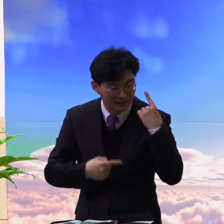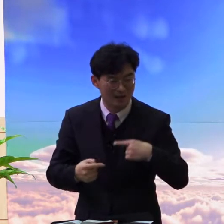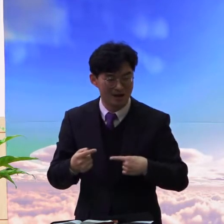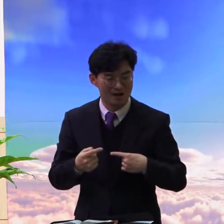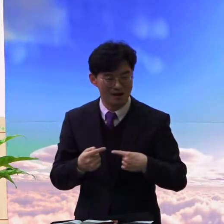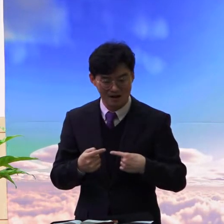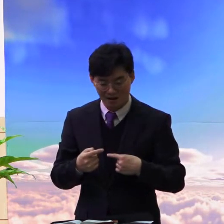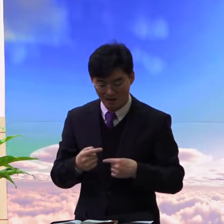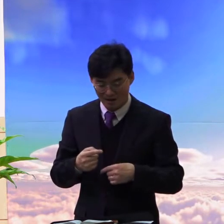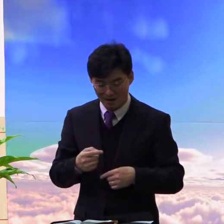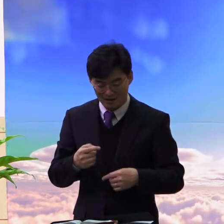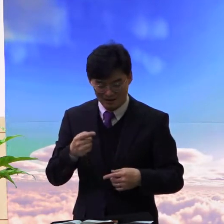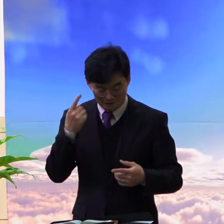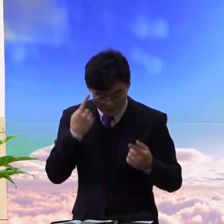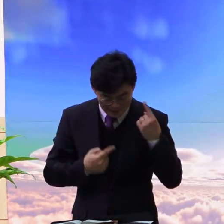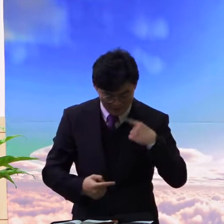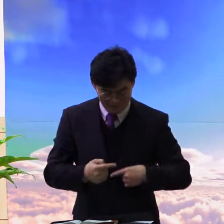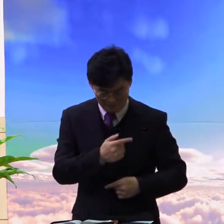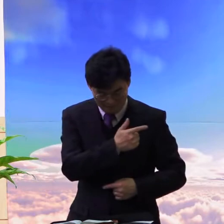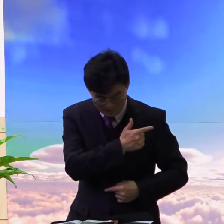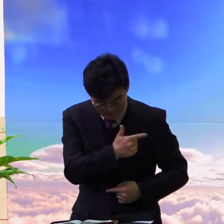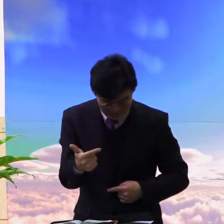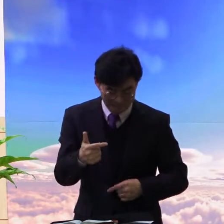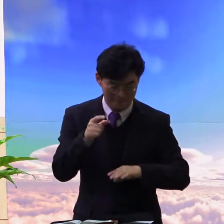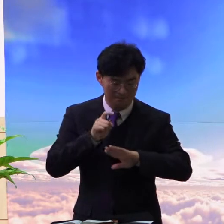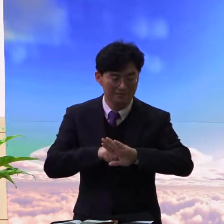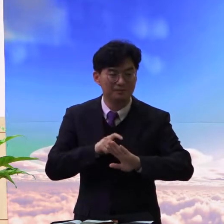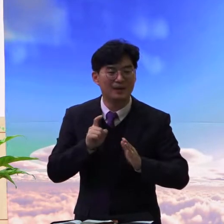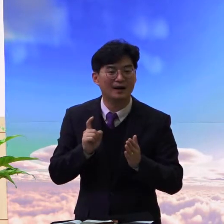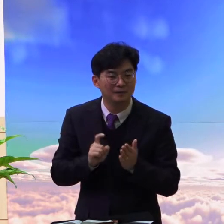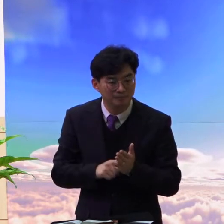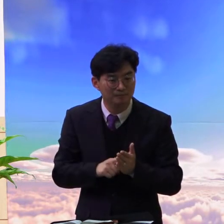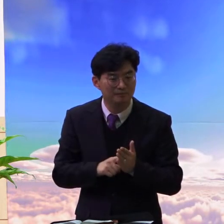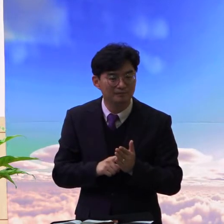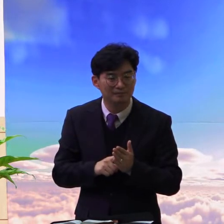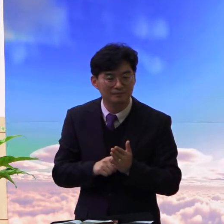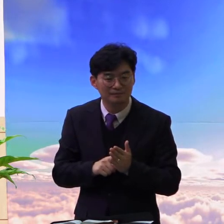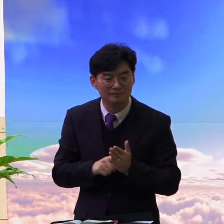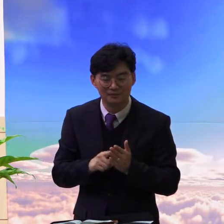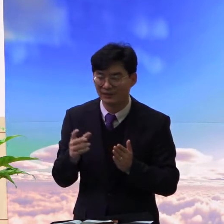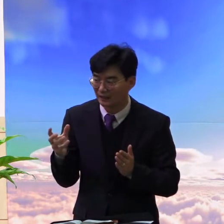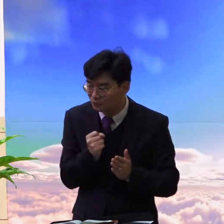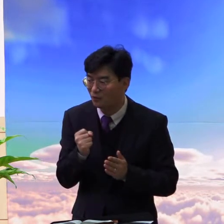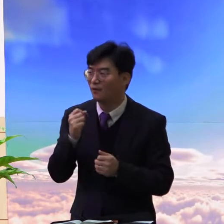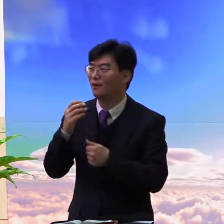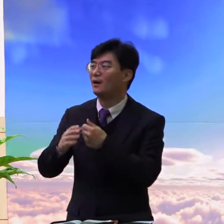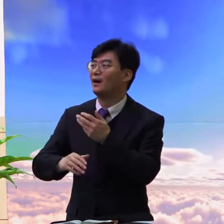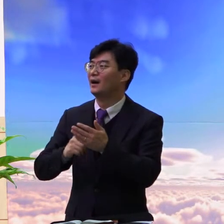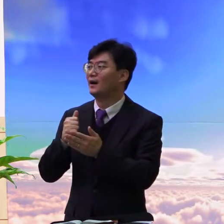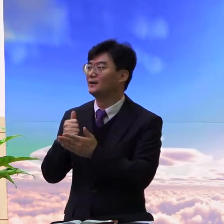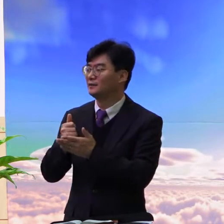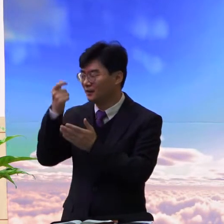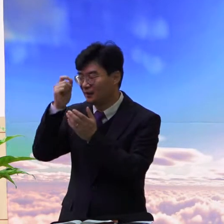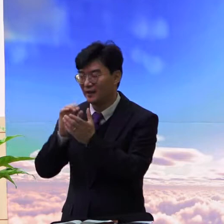앞에서 찢겨지고 짓밟힌 그 마음, 그 상한 심령으로 하나님을 예배하고 하나님을 찾아야 하는